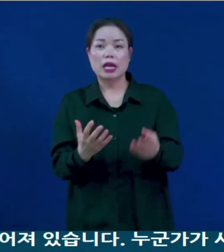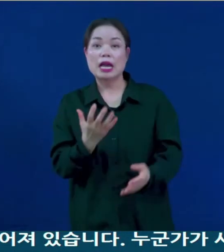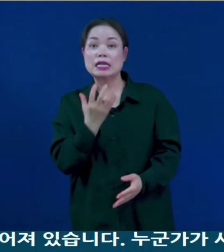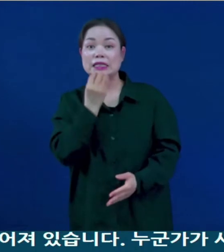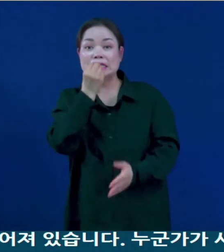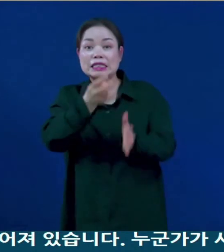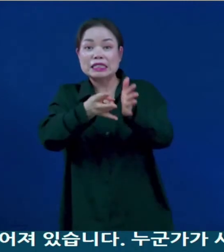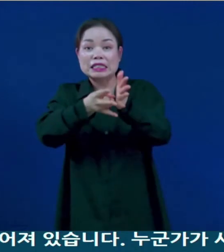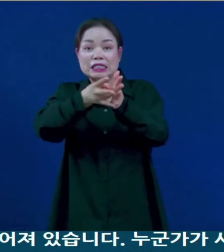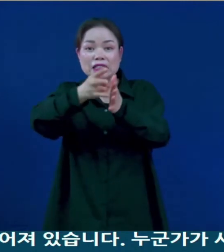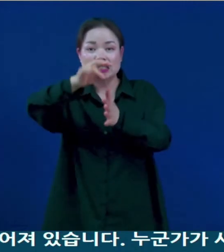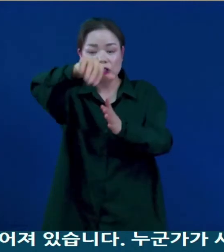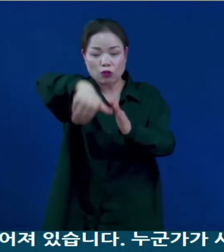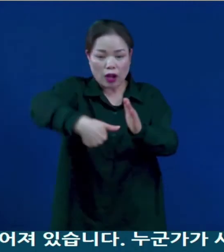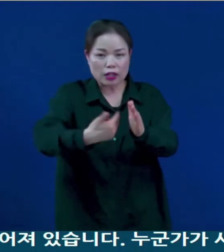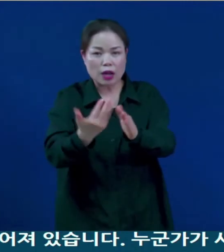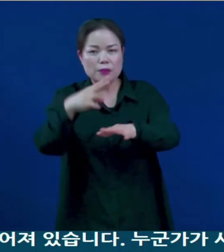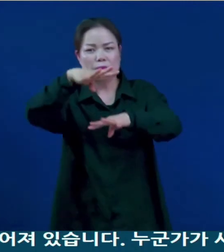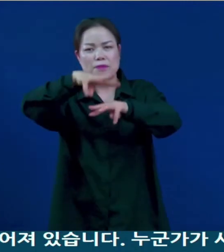시온은 갈아엎은 밭이 되고